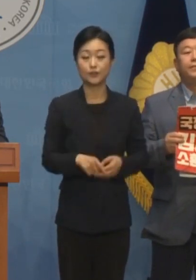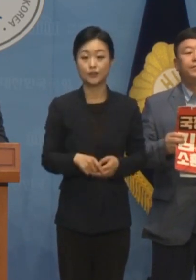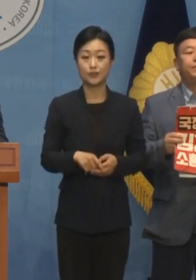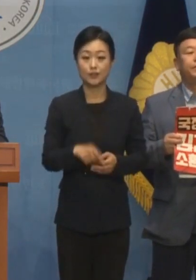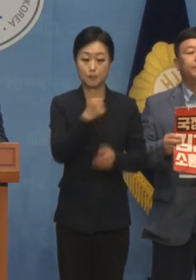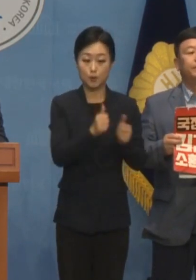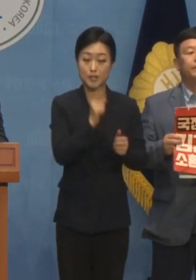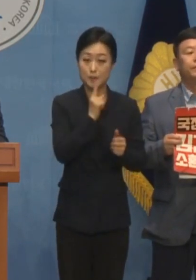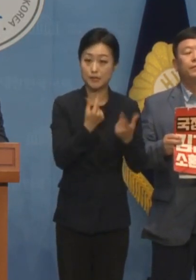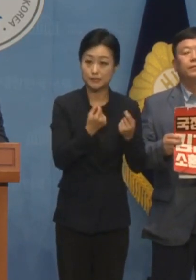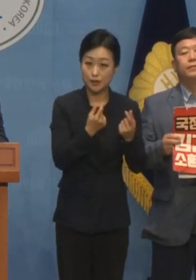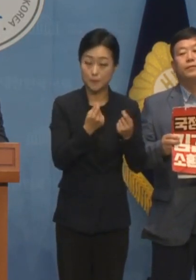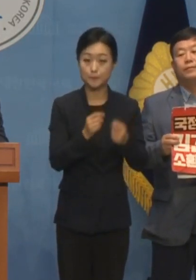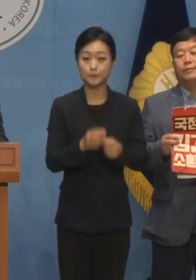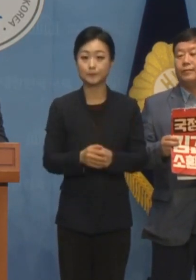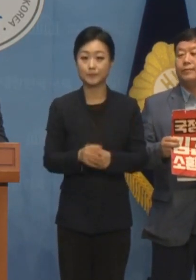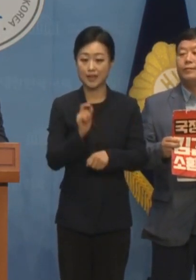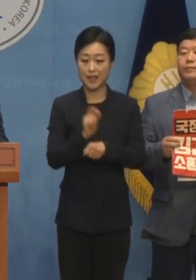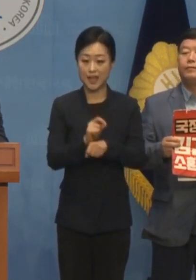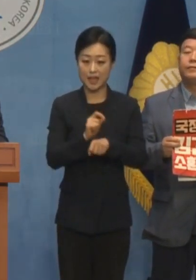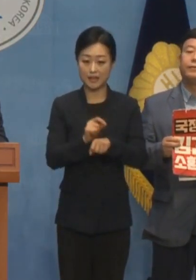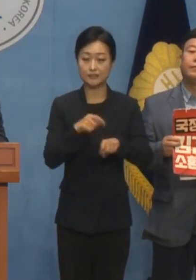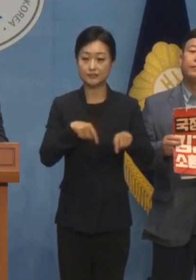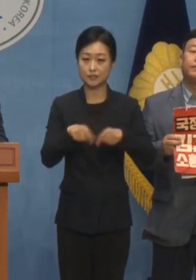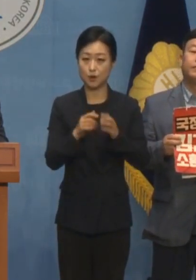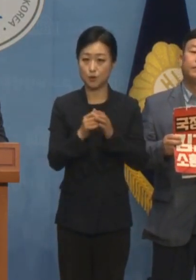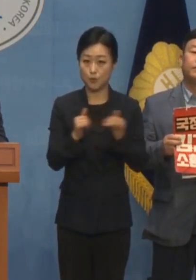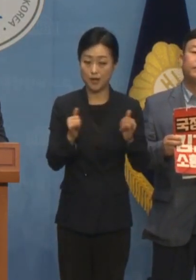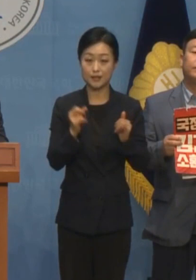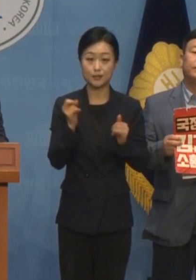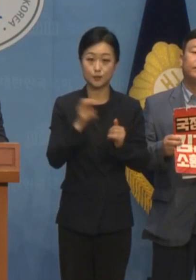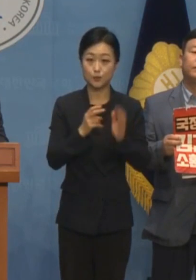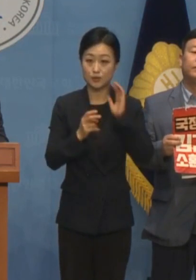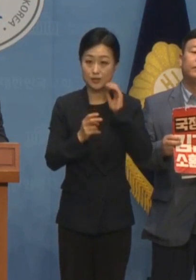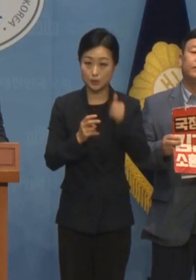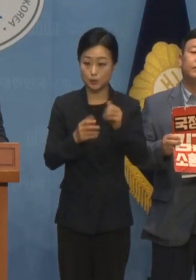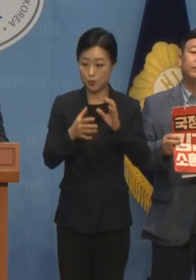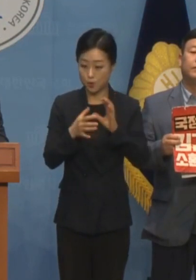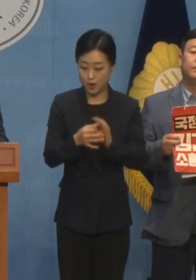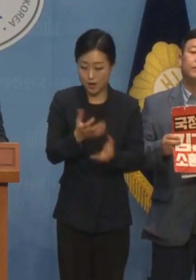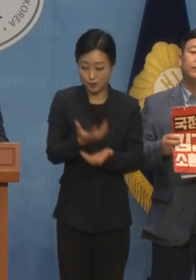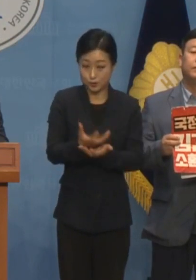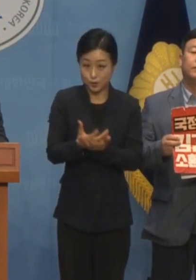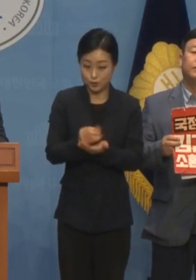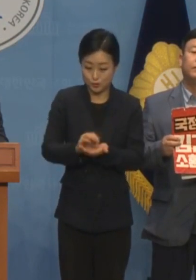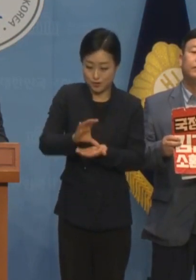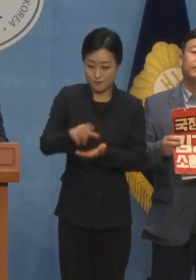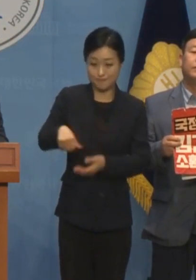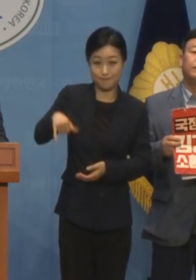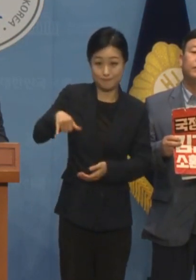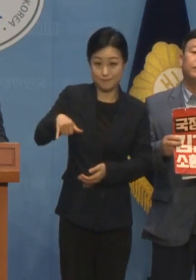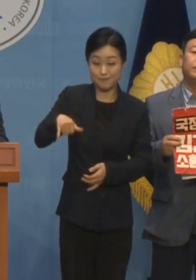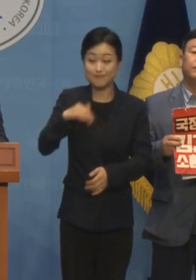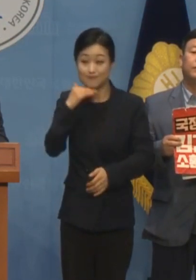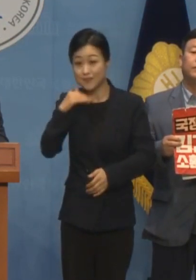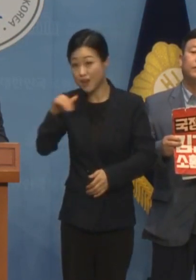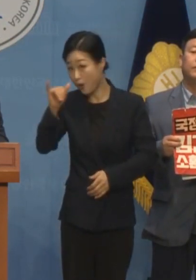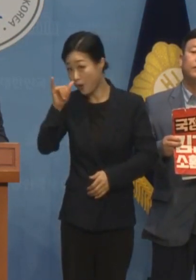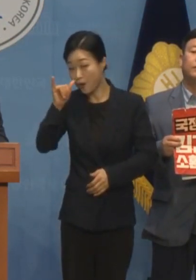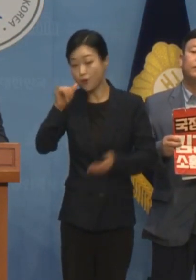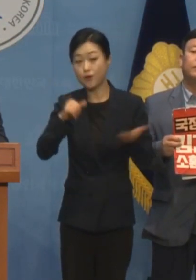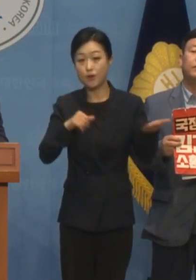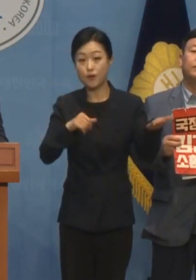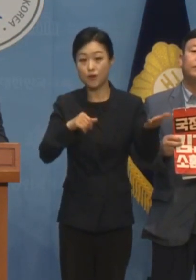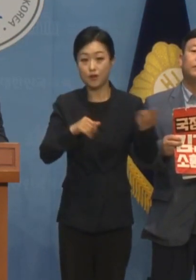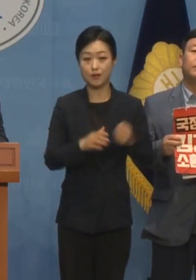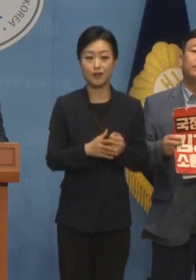해명대로 행정관이고 에코백 속에 대통령실 문건이 들어있었다면 이 또한 김 여사는 공무상